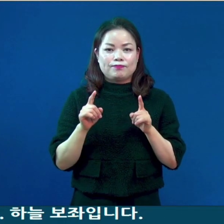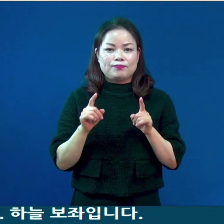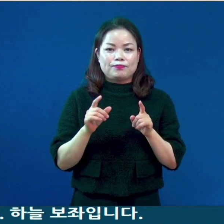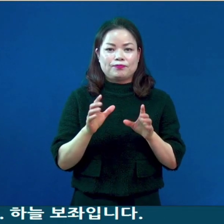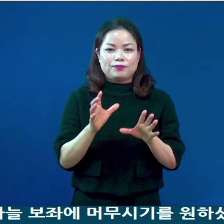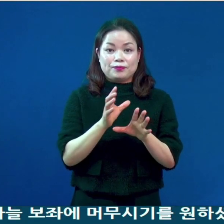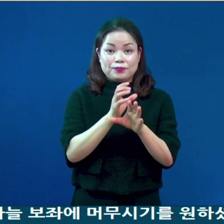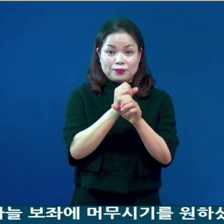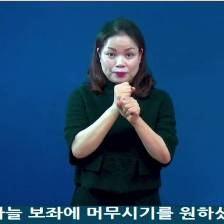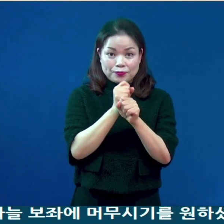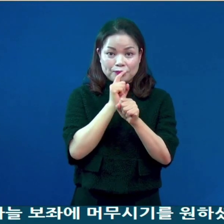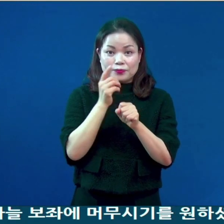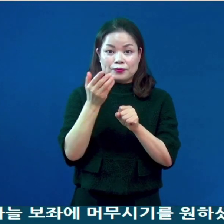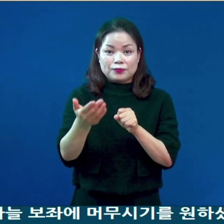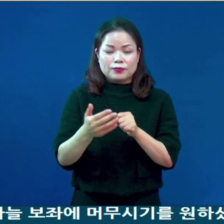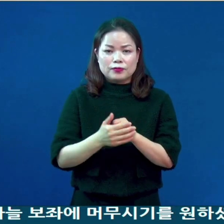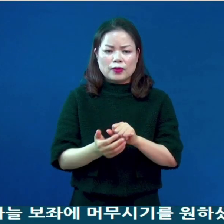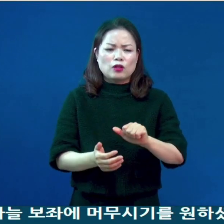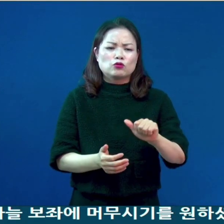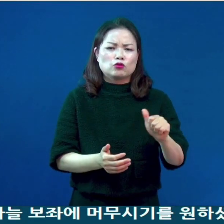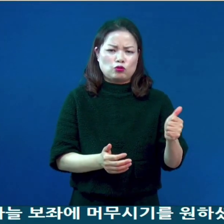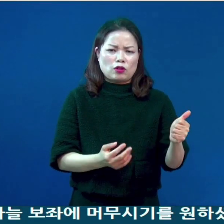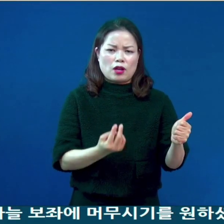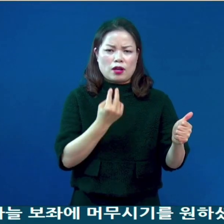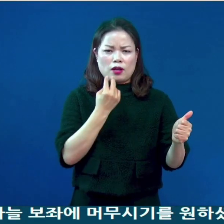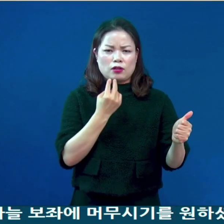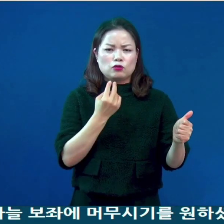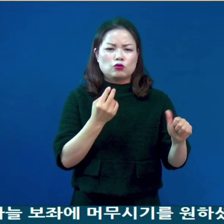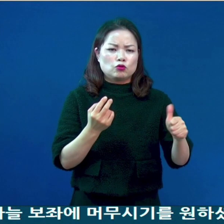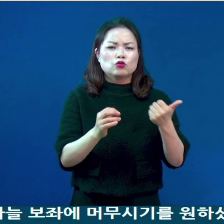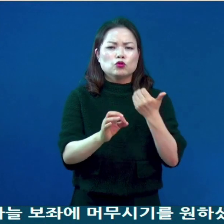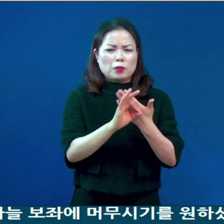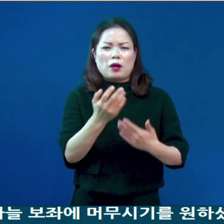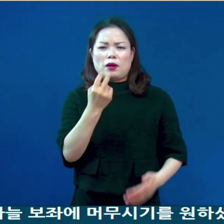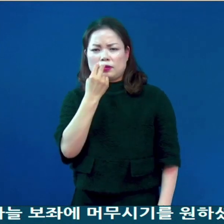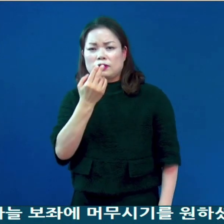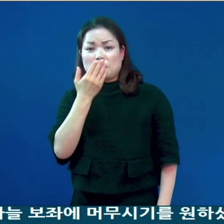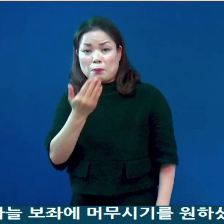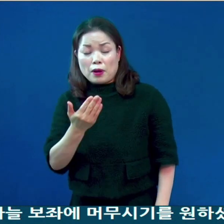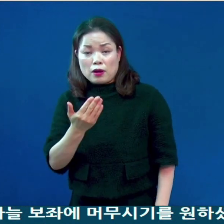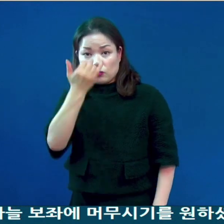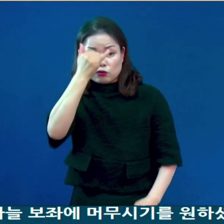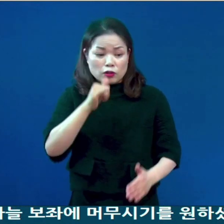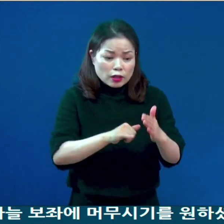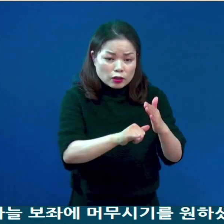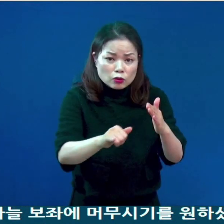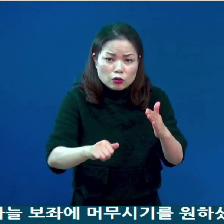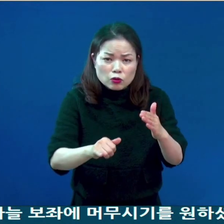요약합니다. 죽어야 산다 했습니다. 사랑하는 충영 가족 여러분,